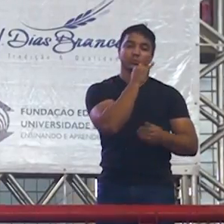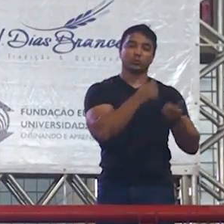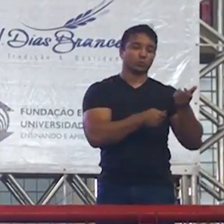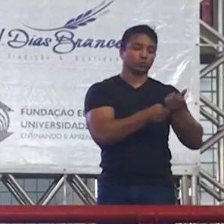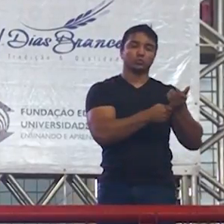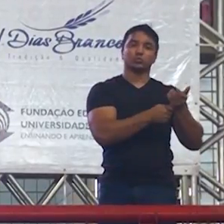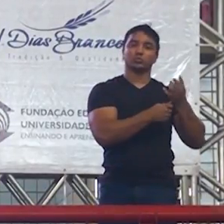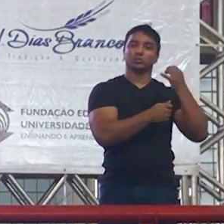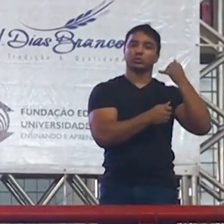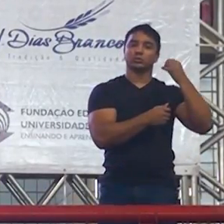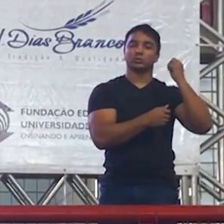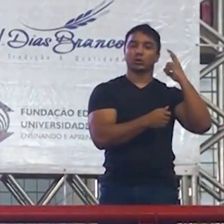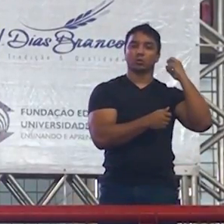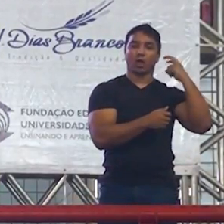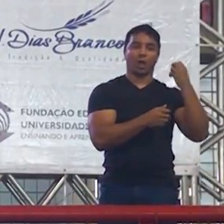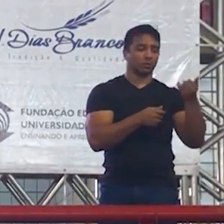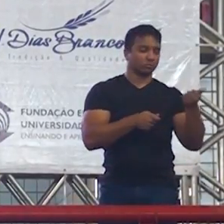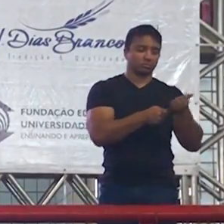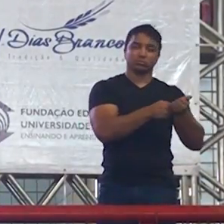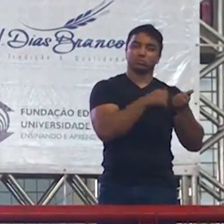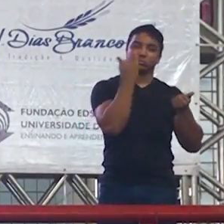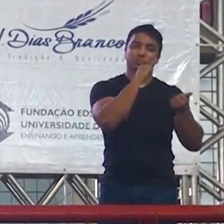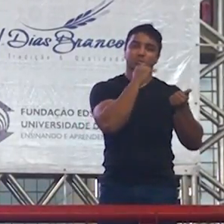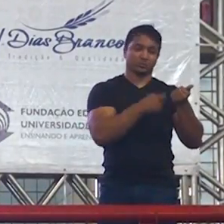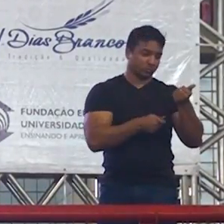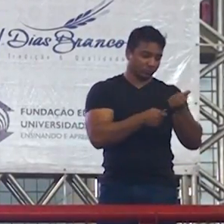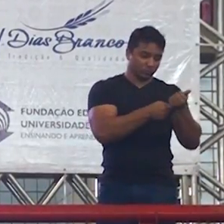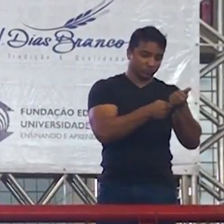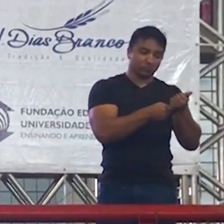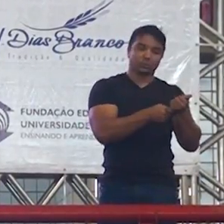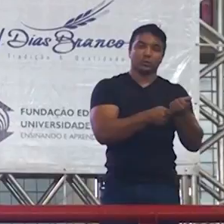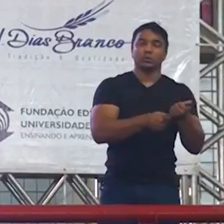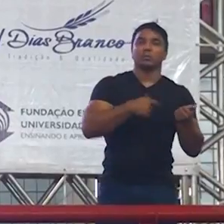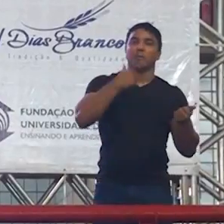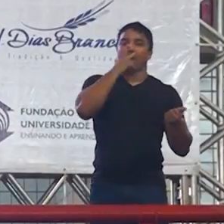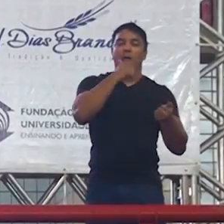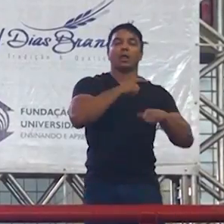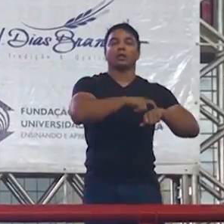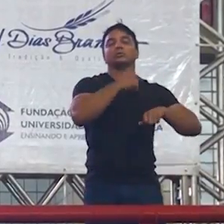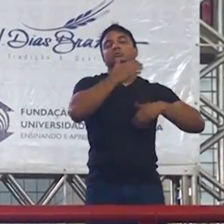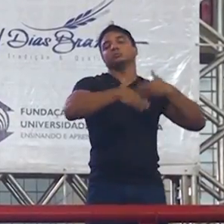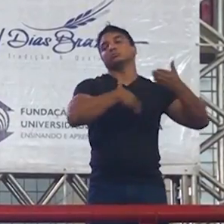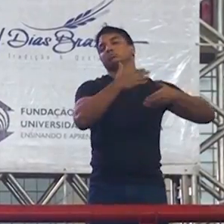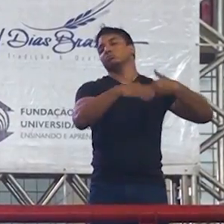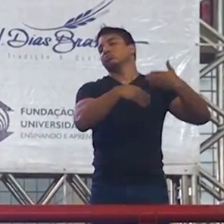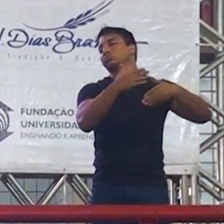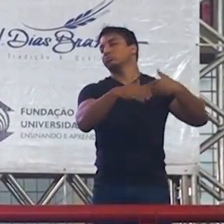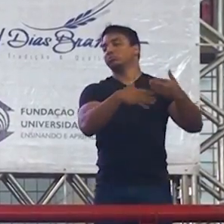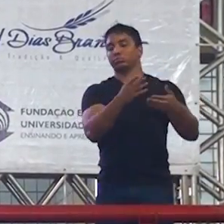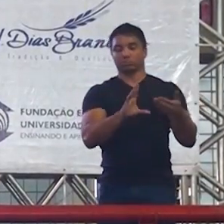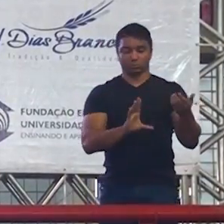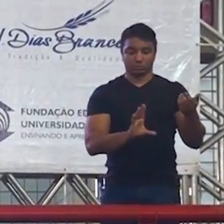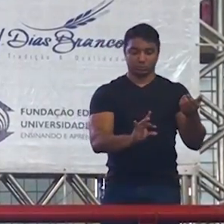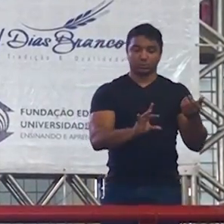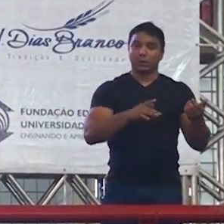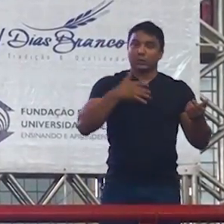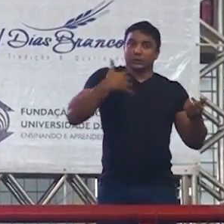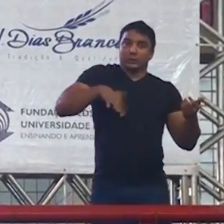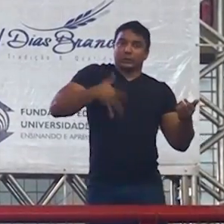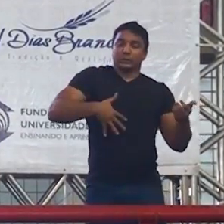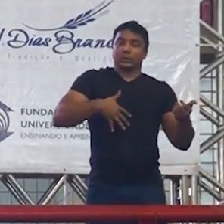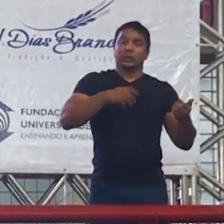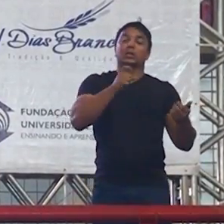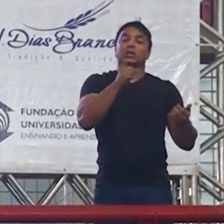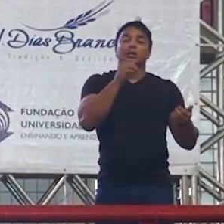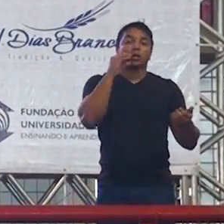ele está ligado há um bom tempo. Quando você pega num carregador de celular, depois que ele está carregando o celular, ele está como? Frio